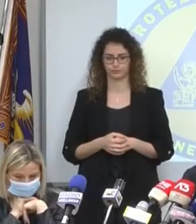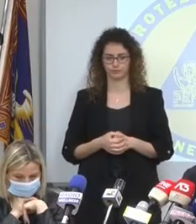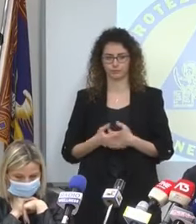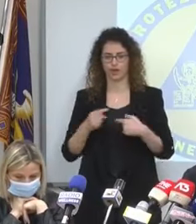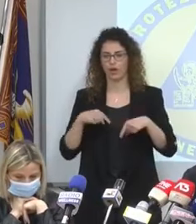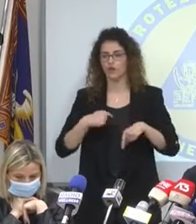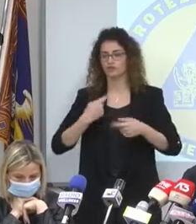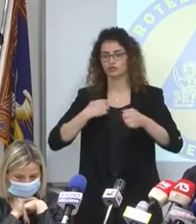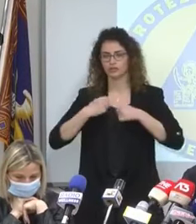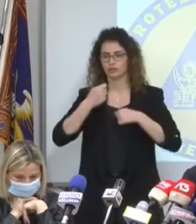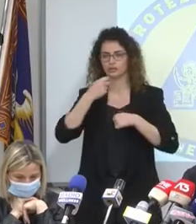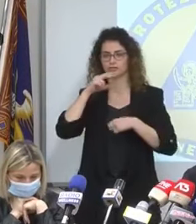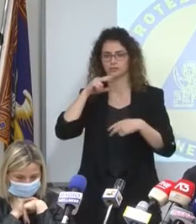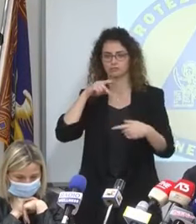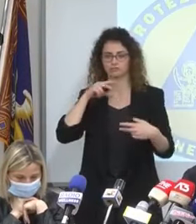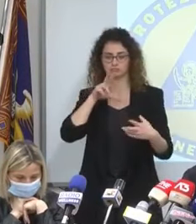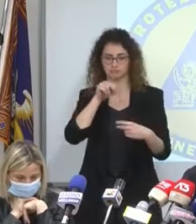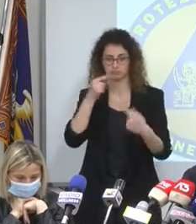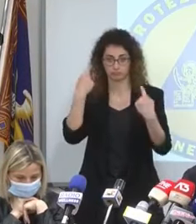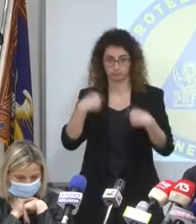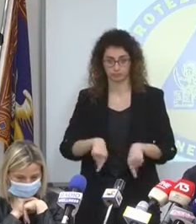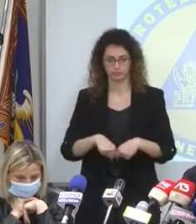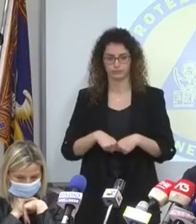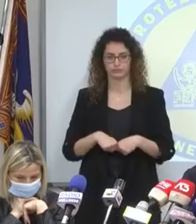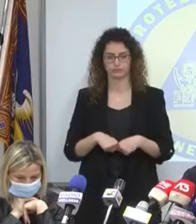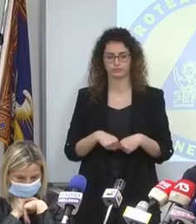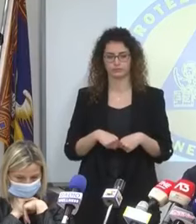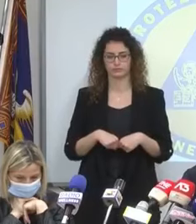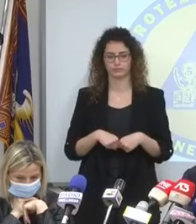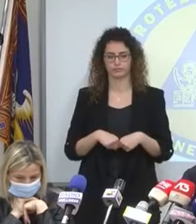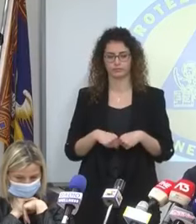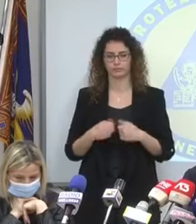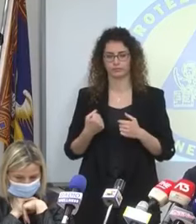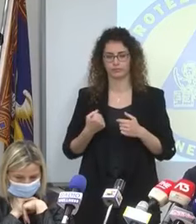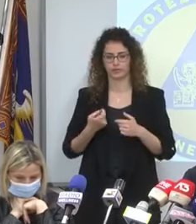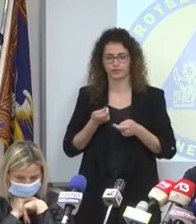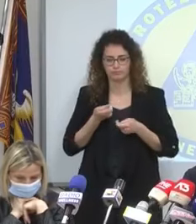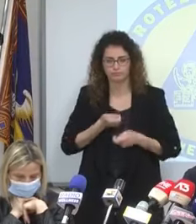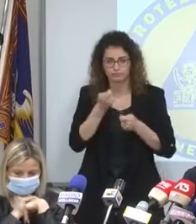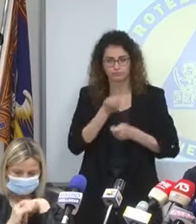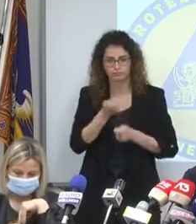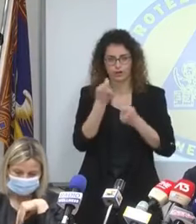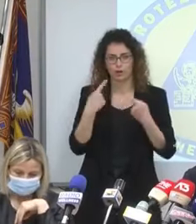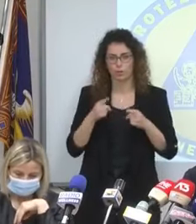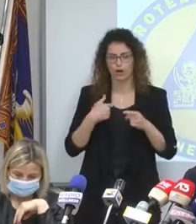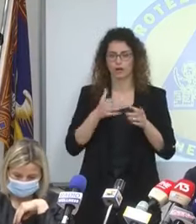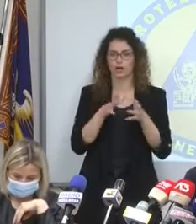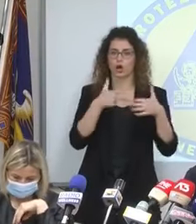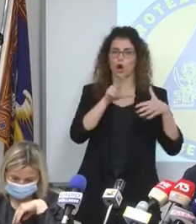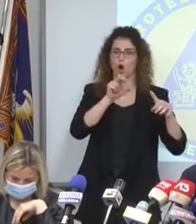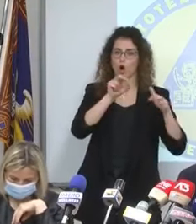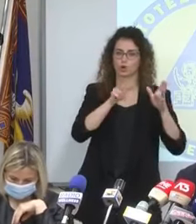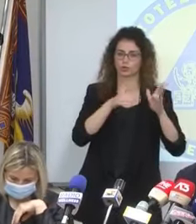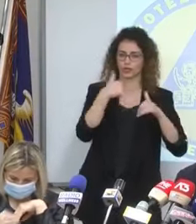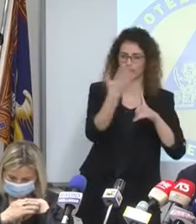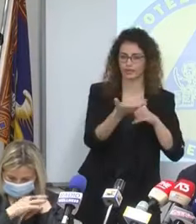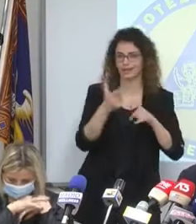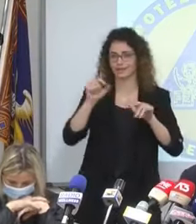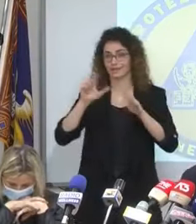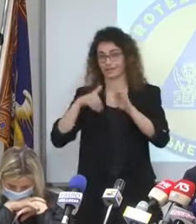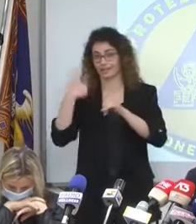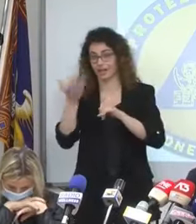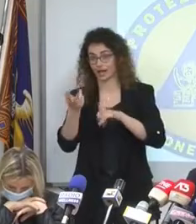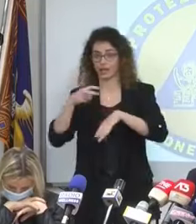Oggi con i direttori abbiamo parlato di questo e insomma si è spinto sul fatto che over 80, over